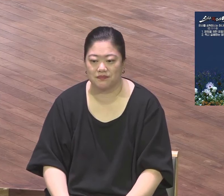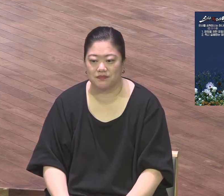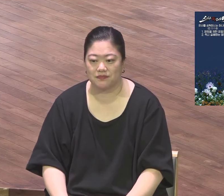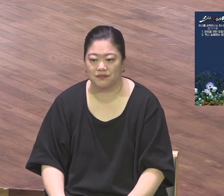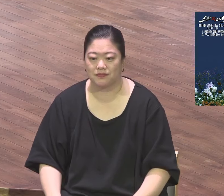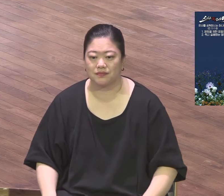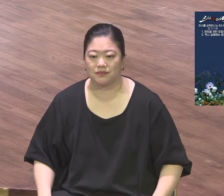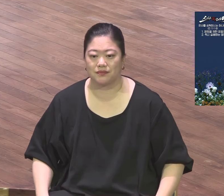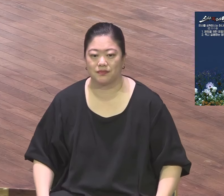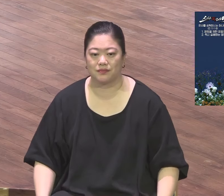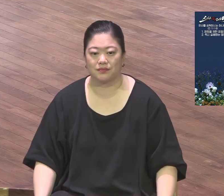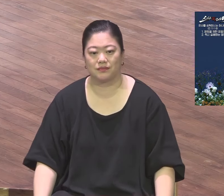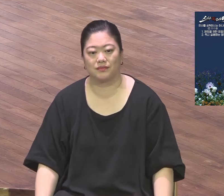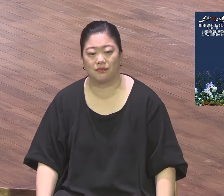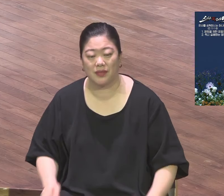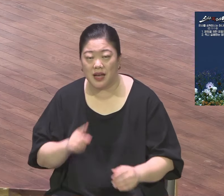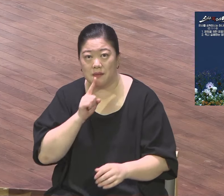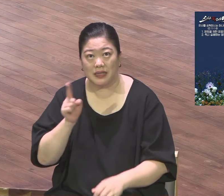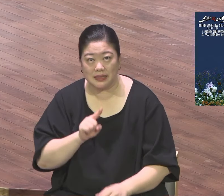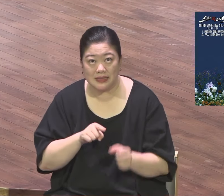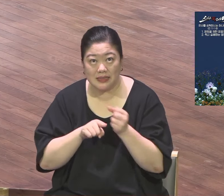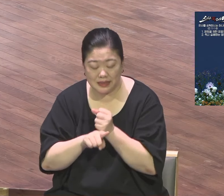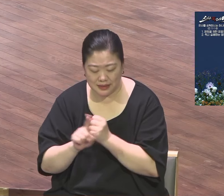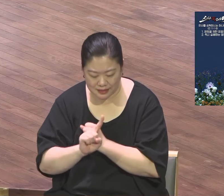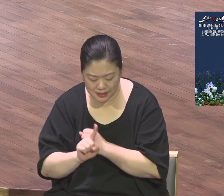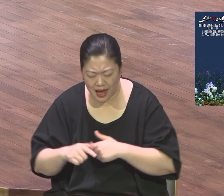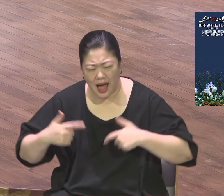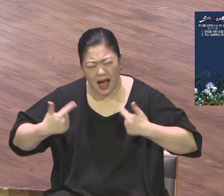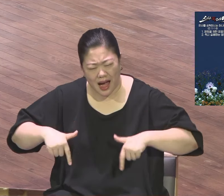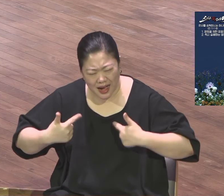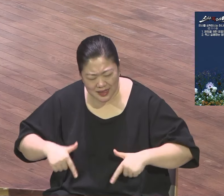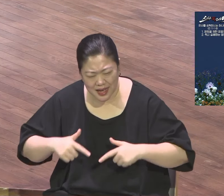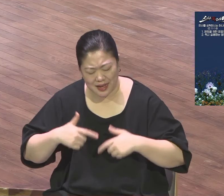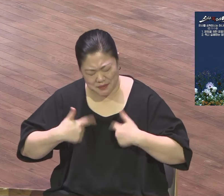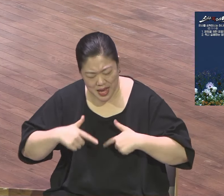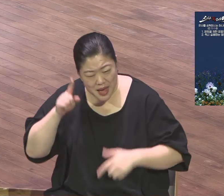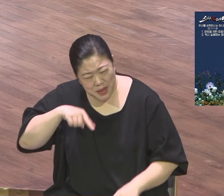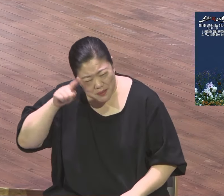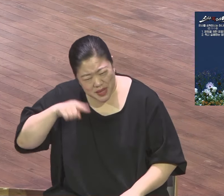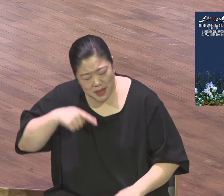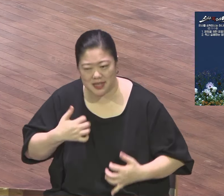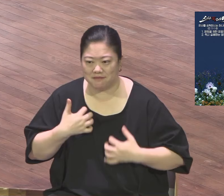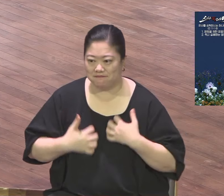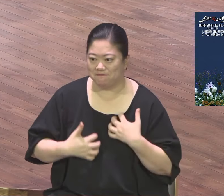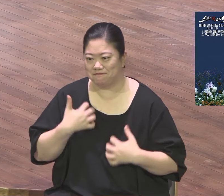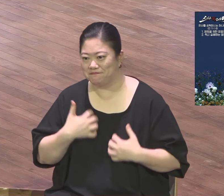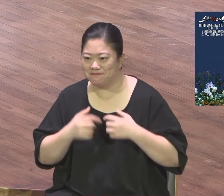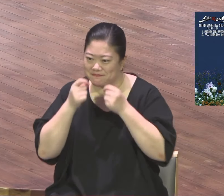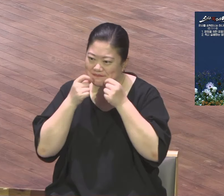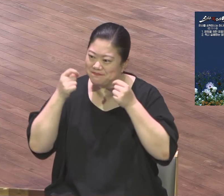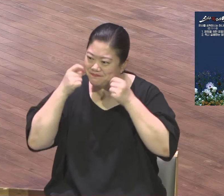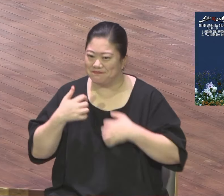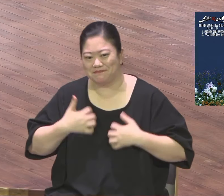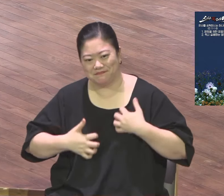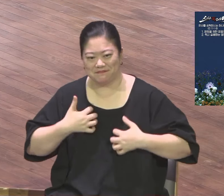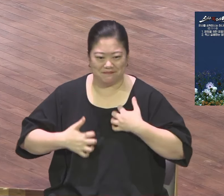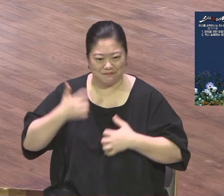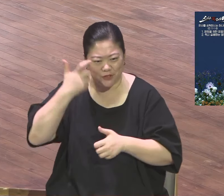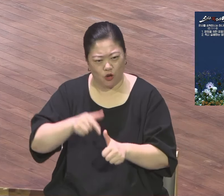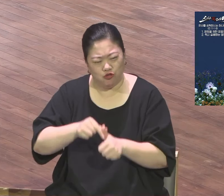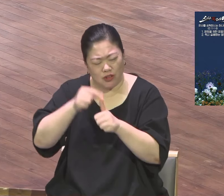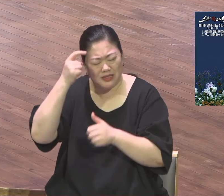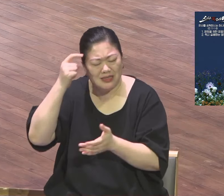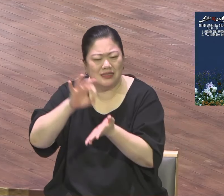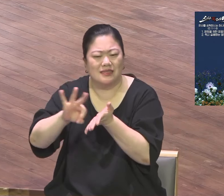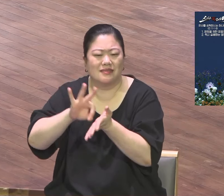항상 즐거움과 기쁨을 누리면서 영적 투자를 해라. 즐거움과 기쁨으로